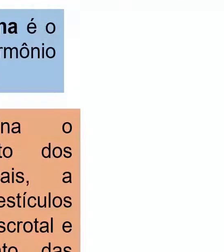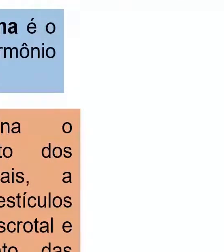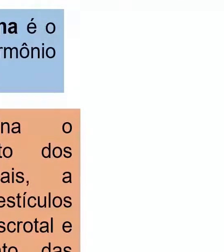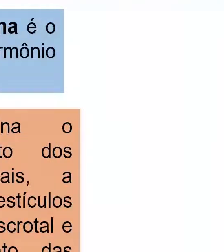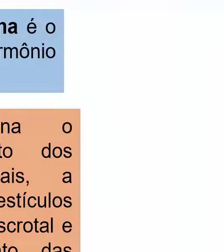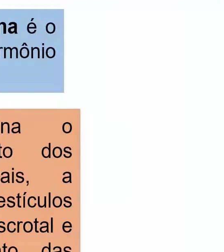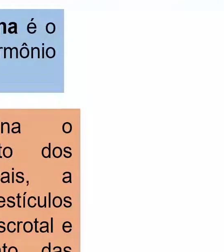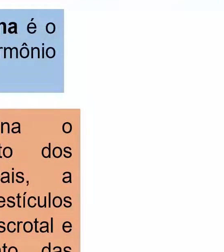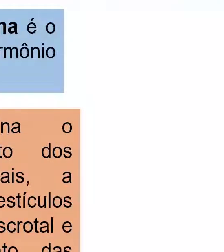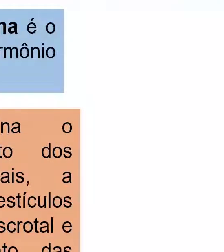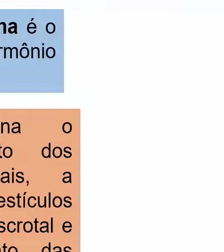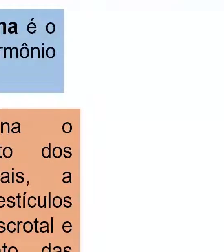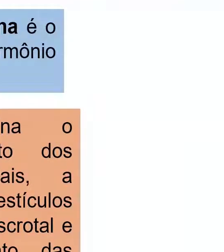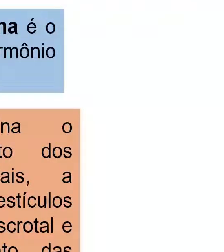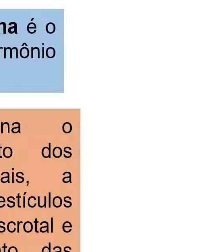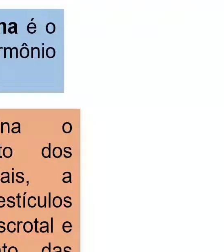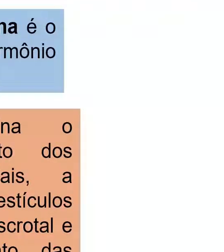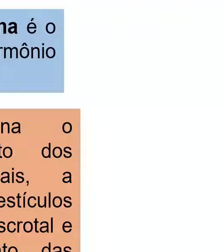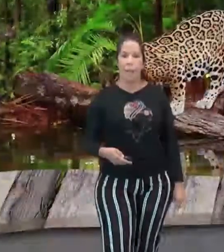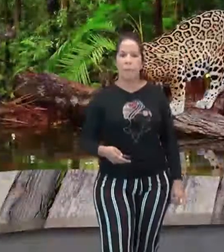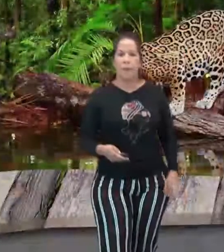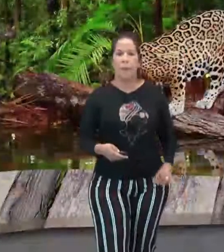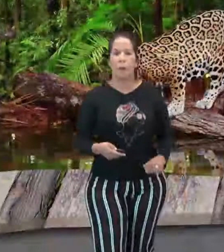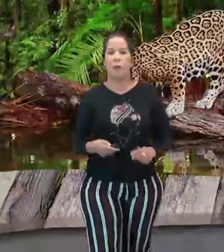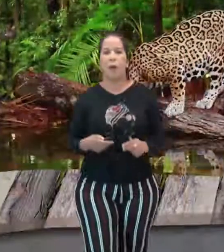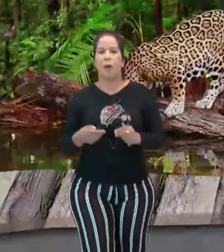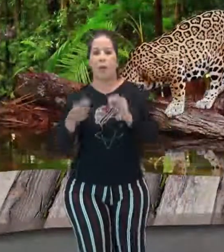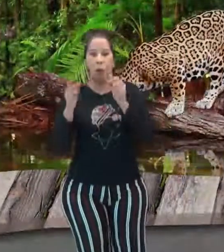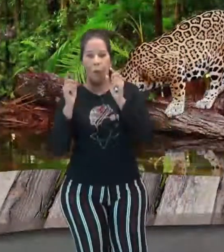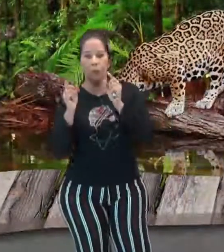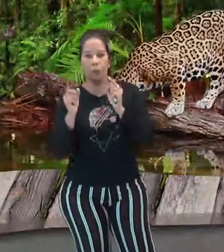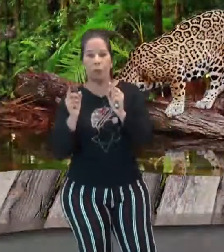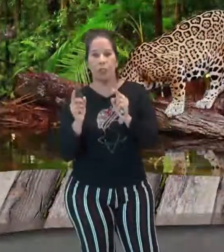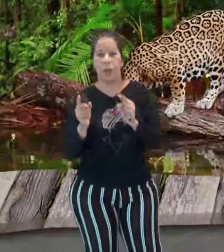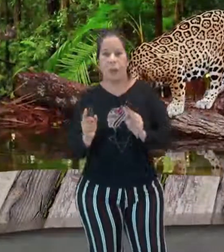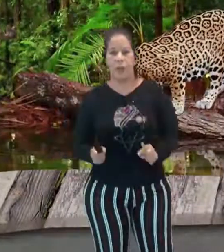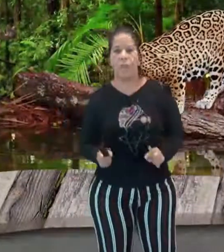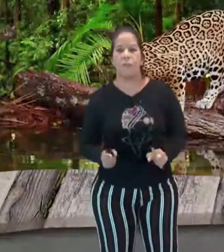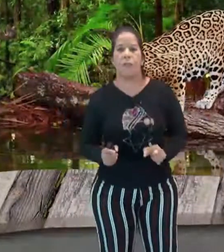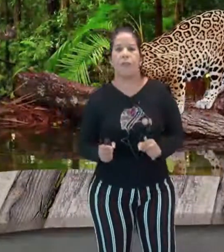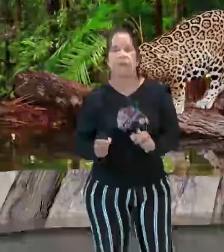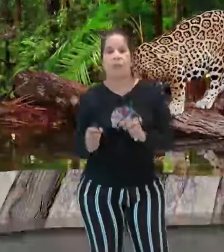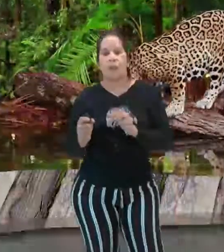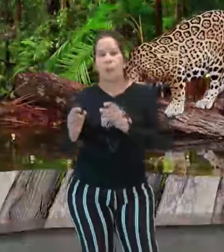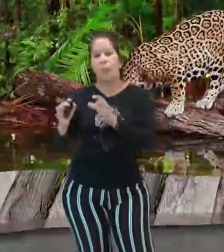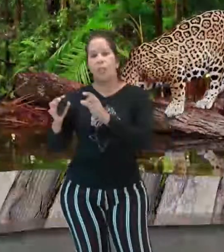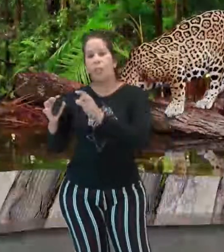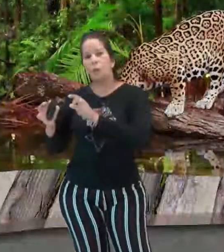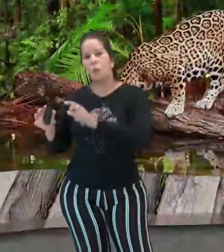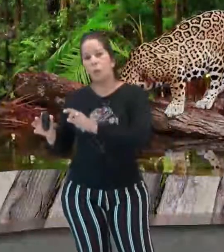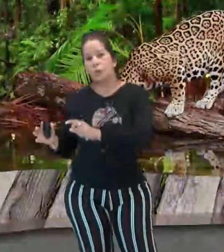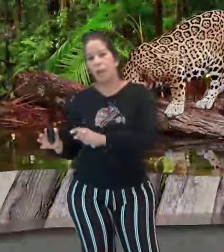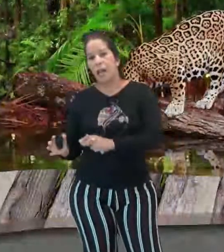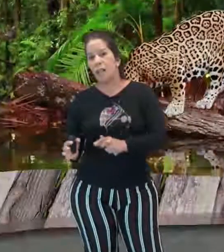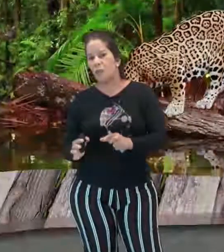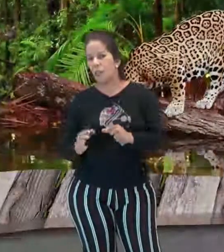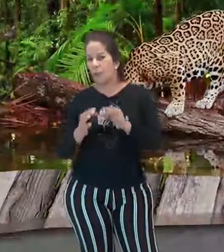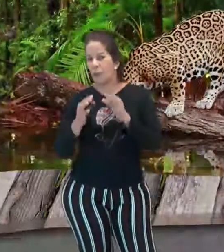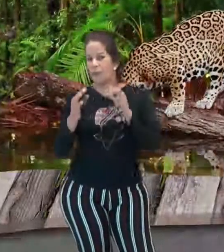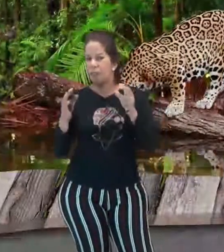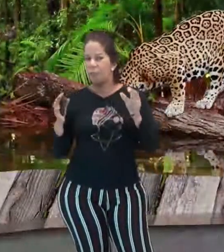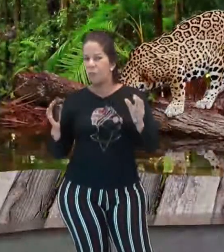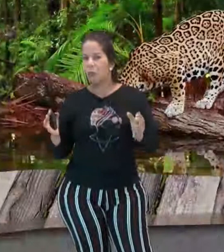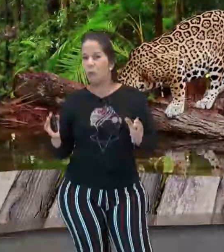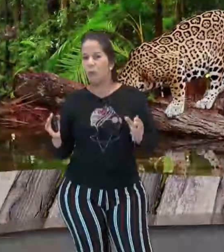sexuais secundárias masculinas, ok? Então, como a gente falou inicialmente, o menininho quando nasce, você